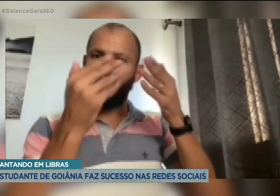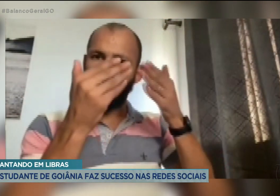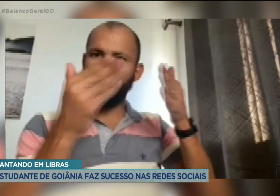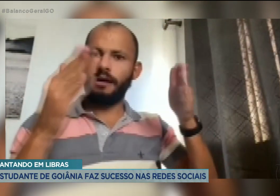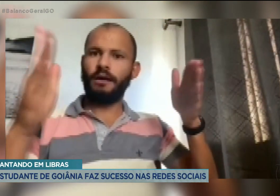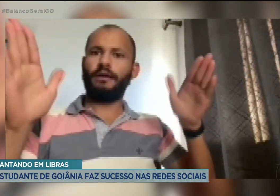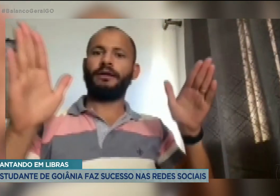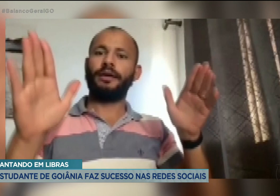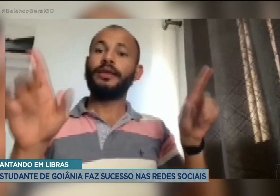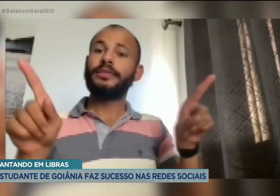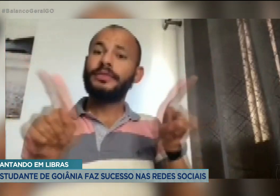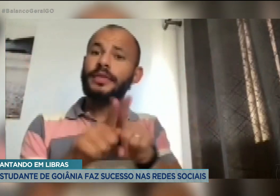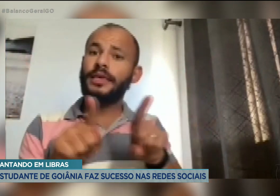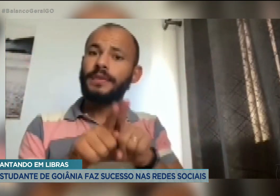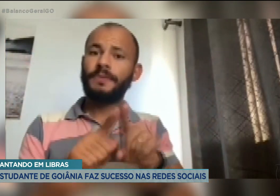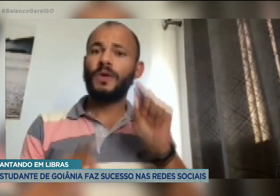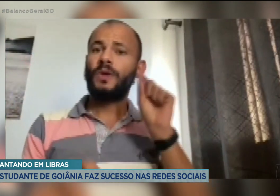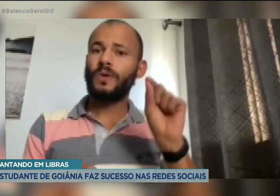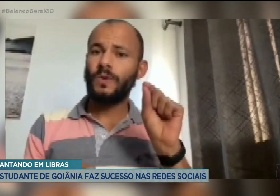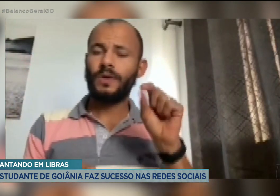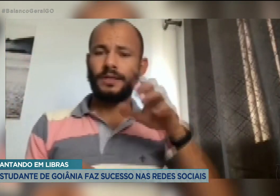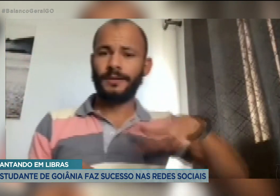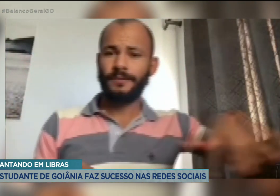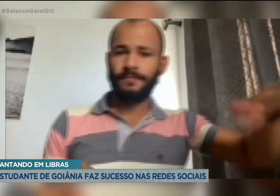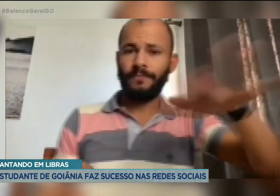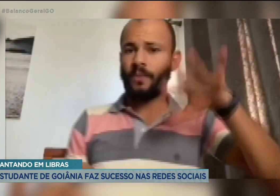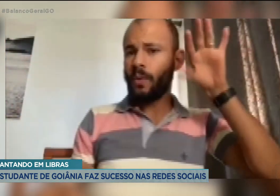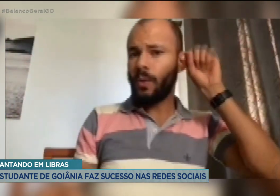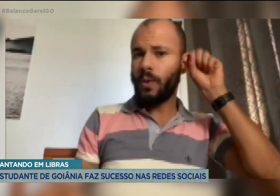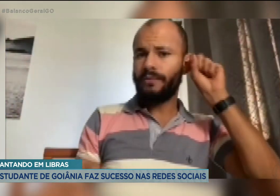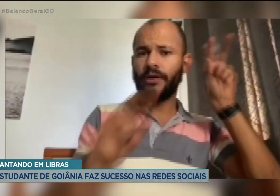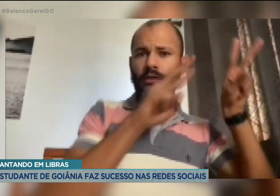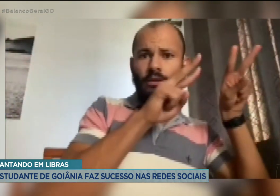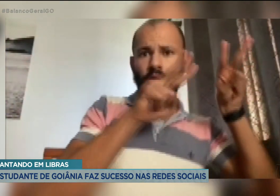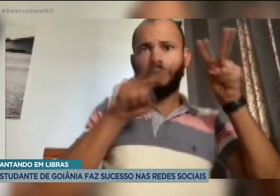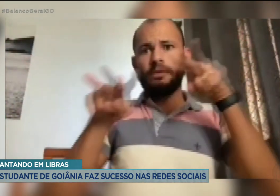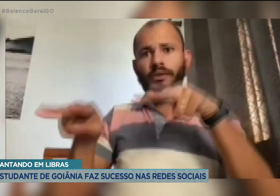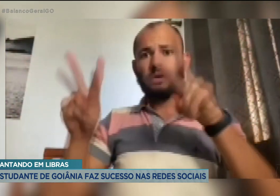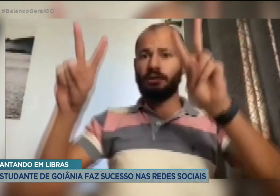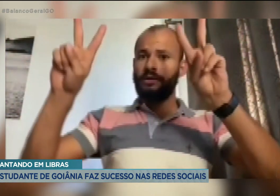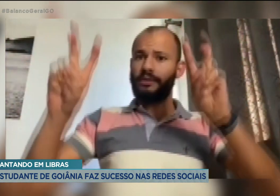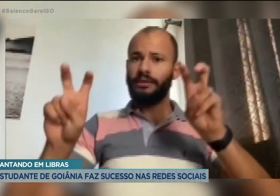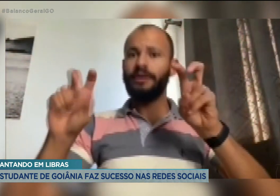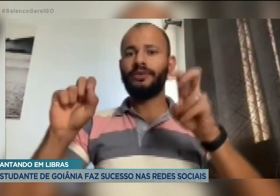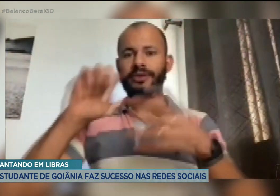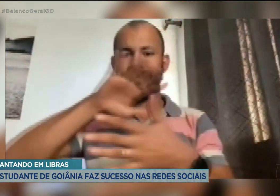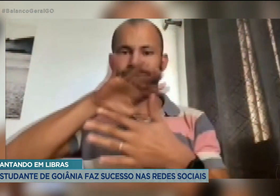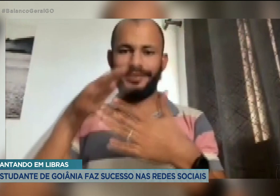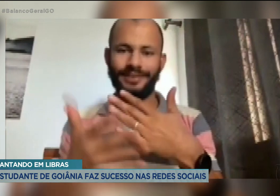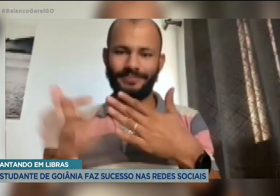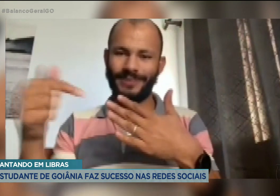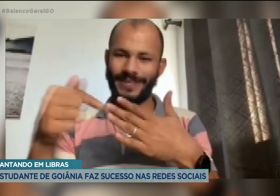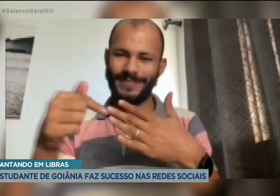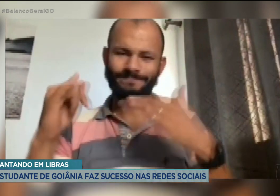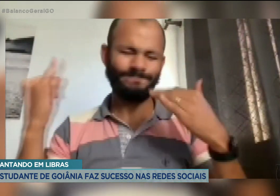Permitindo o acesso ao universo antes negado Da mesma forma, a sociedade de uma forma geral